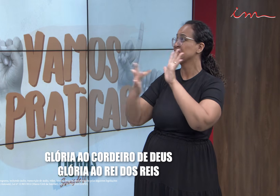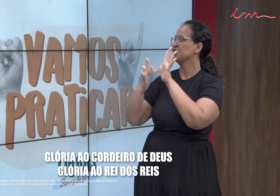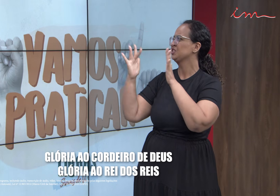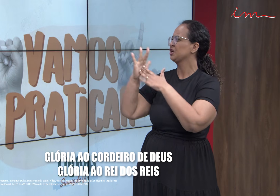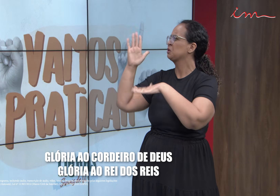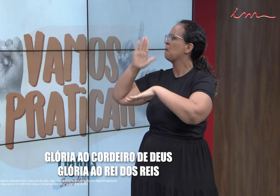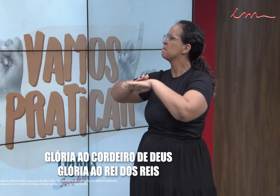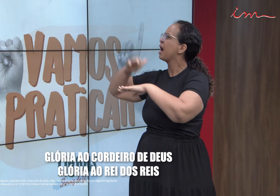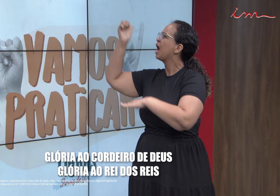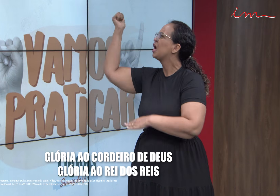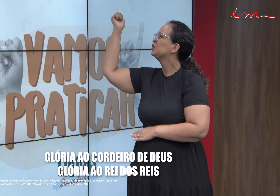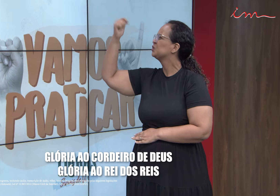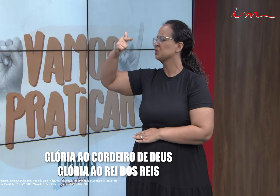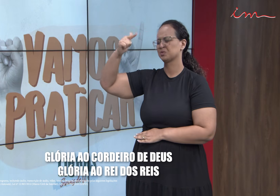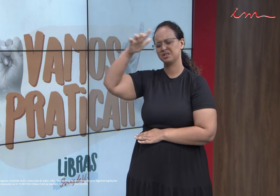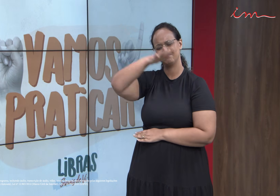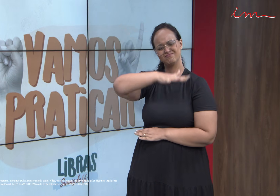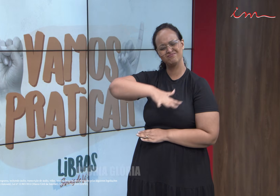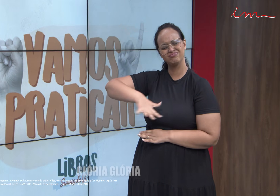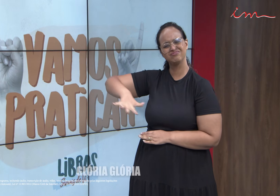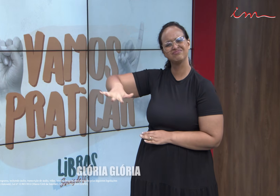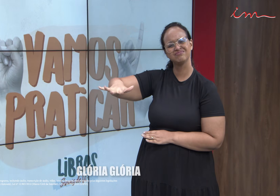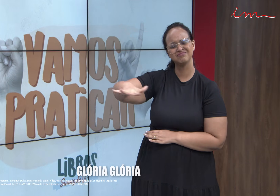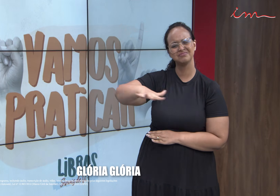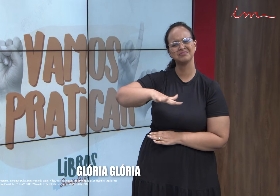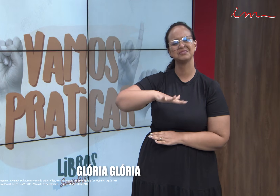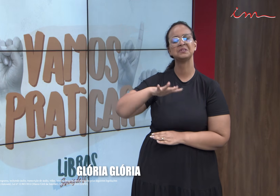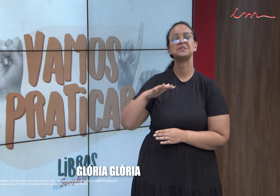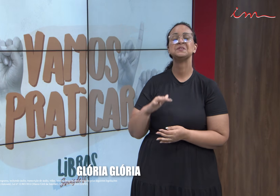glória ao Rei dos Reis.